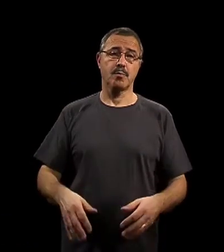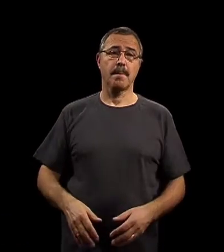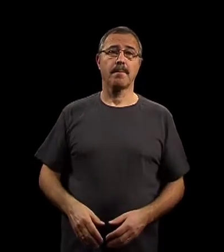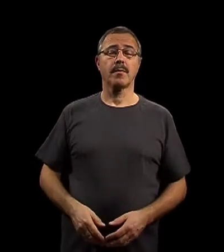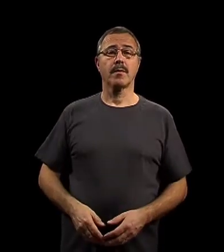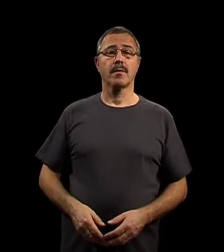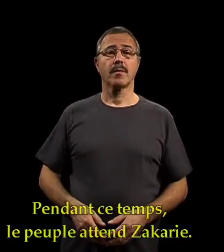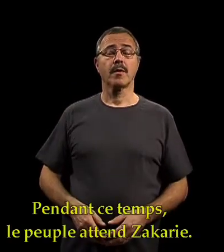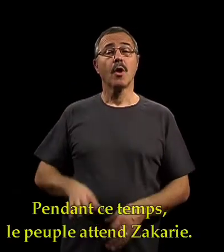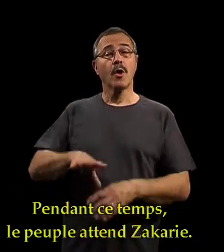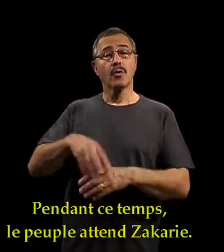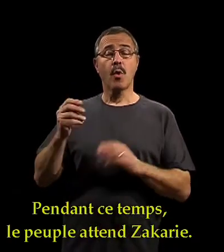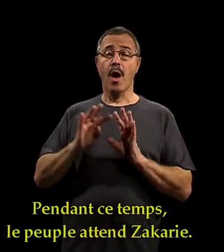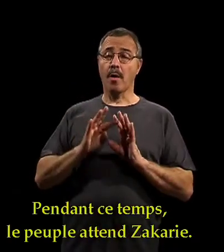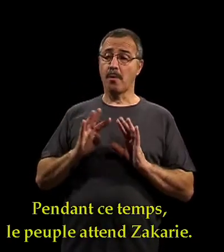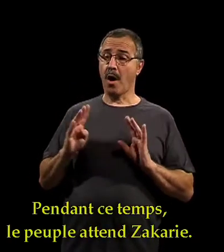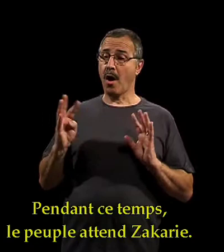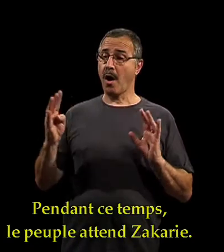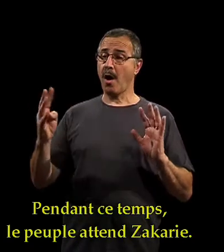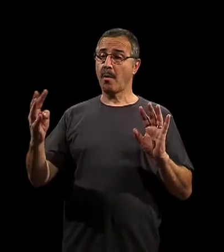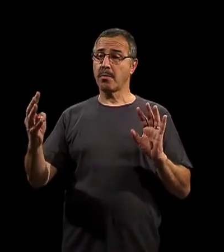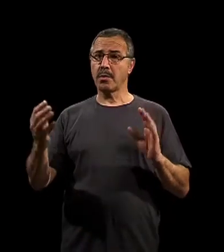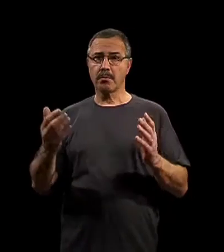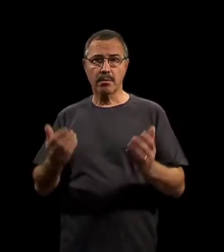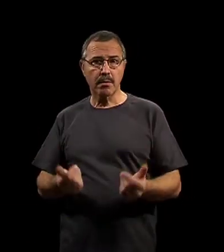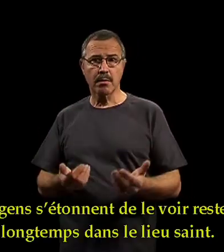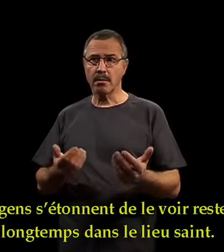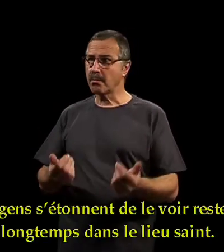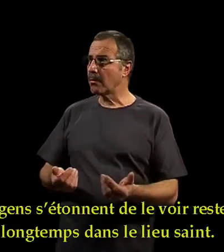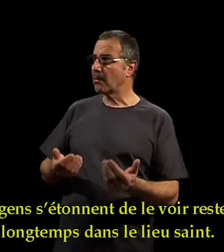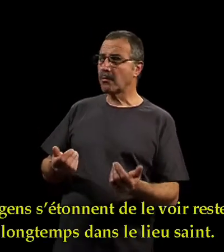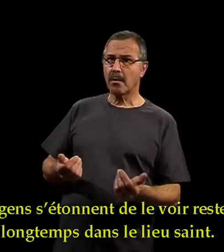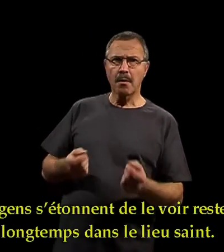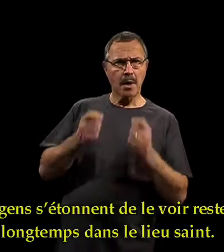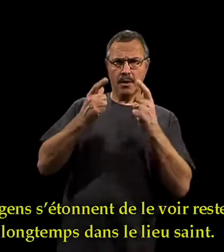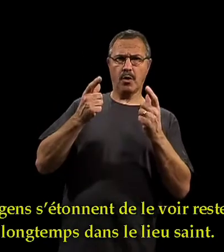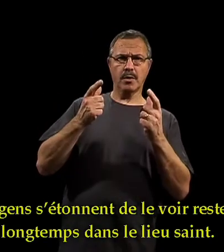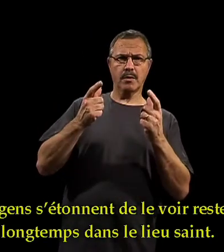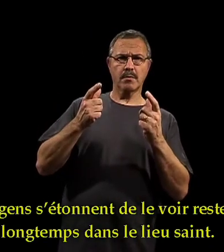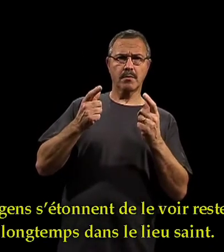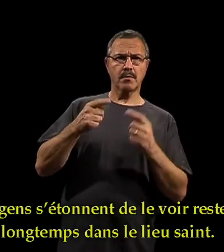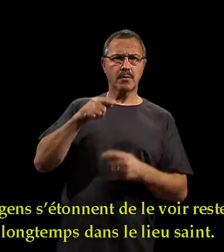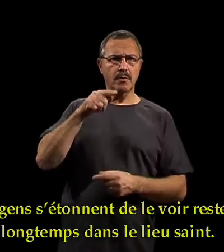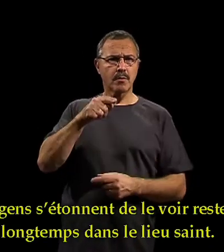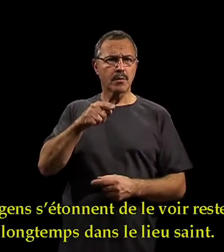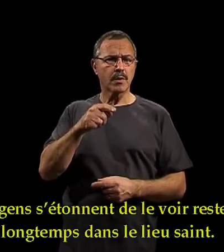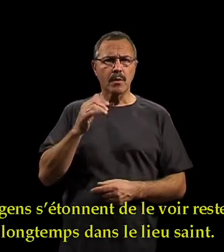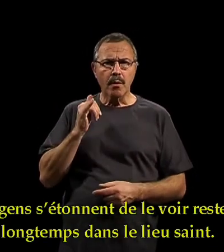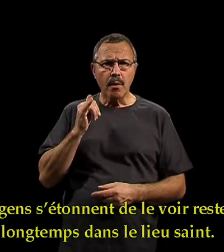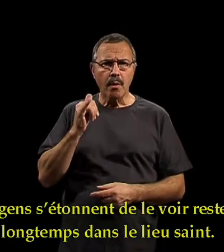Pendant ce temps, le peuple attend Zacharie. Les gens s'étonnent de le voir rester si longtemps